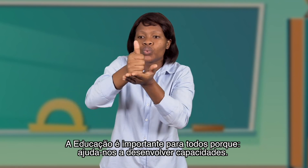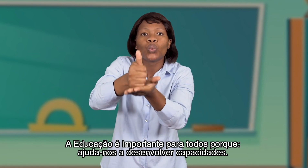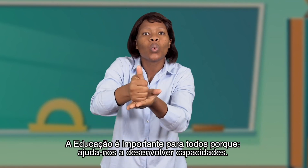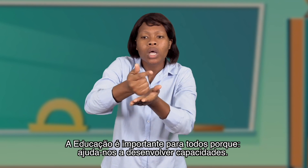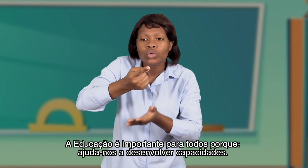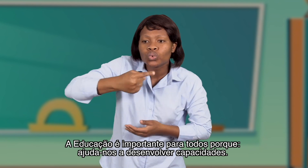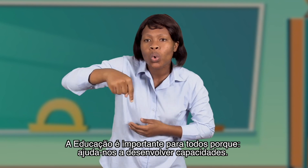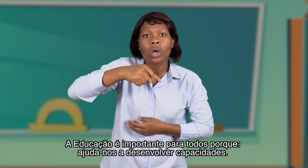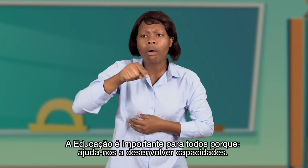capacidades